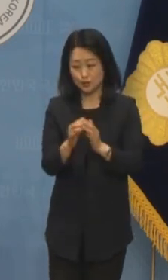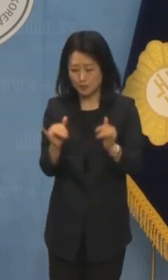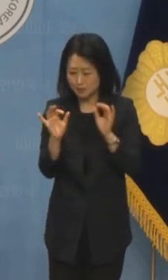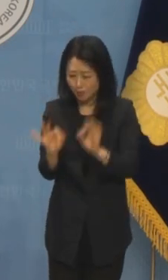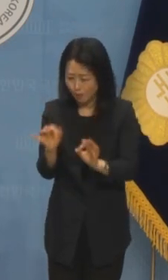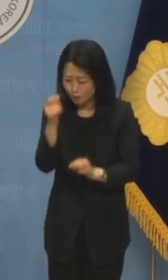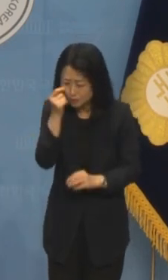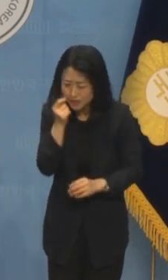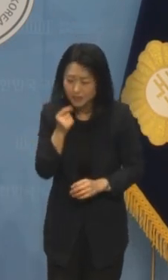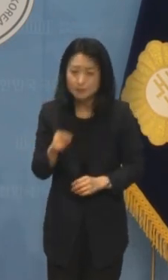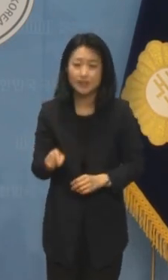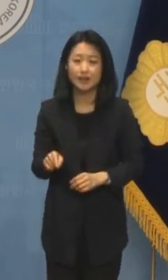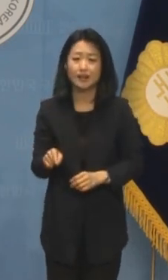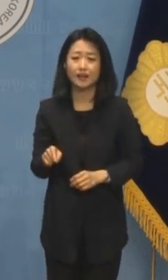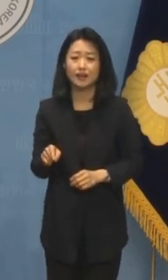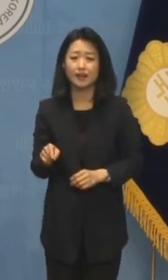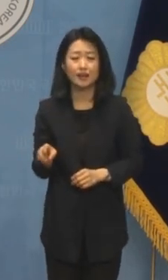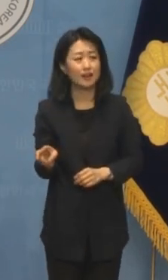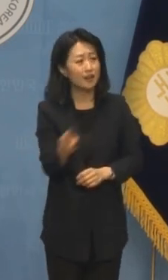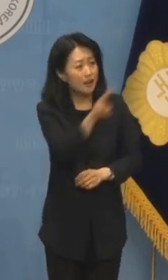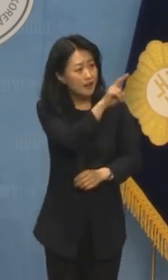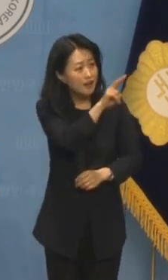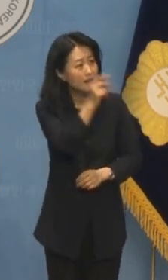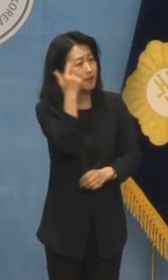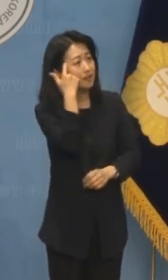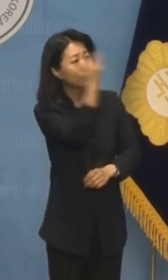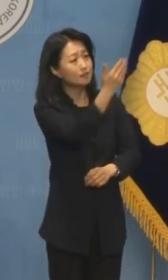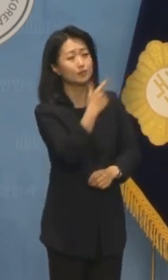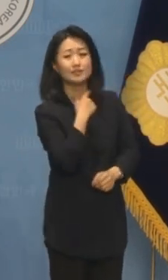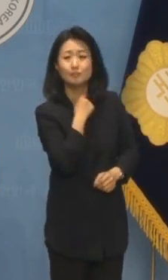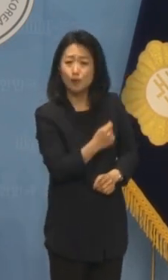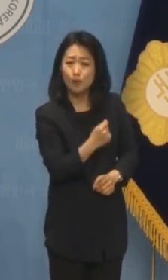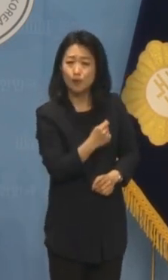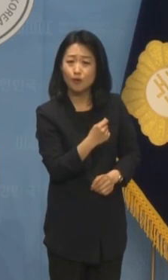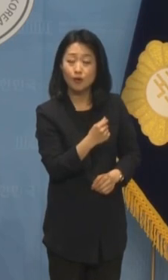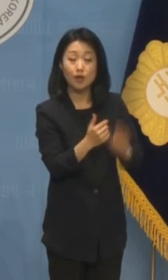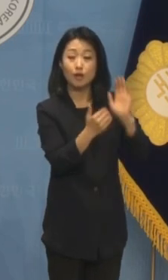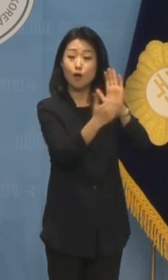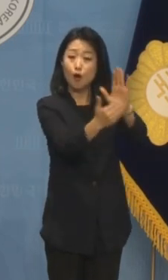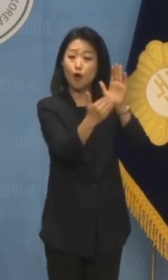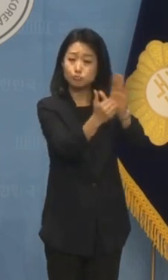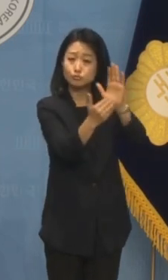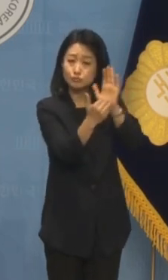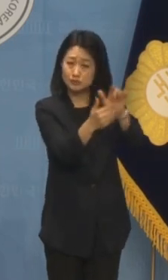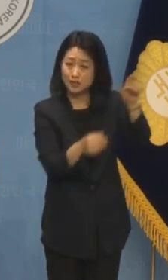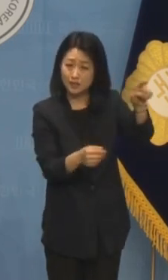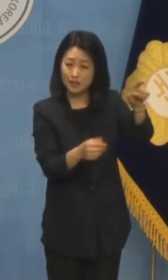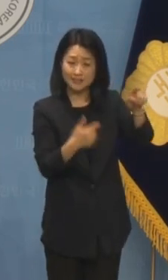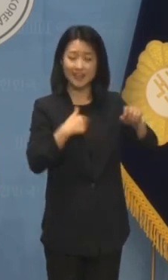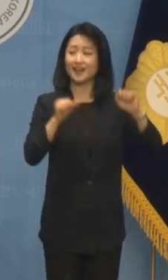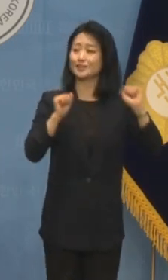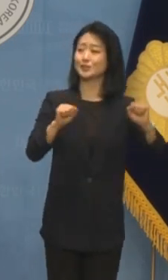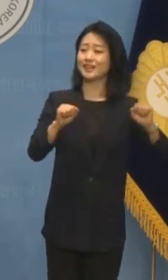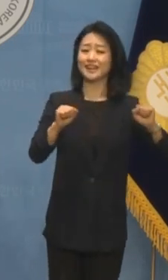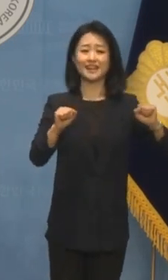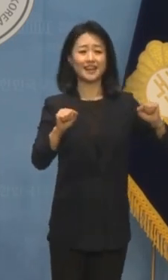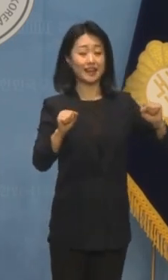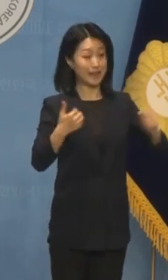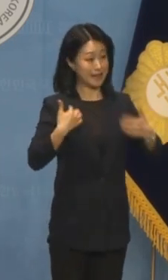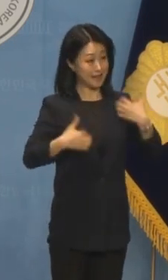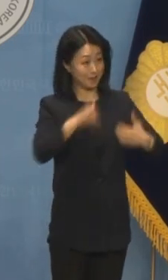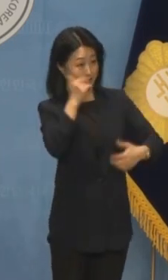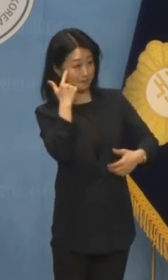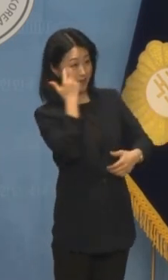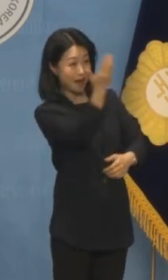딱합니다. 윤석열 대통령에게 묻습니다. 거부권 행사로 자기 존재를 과시해서